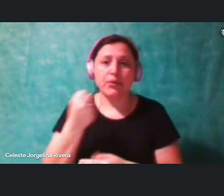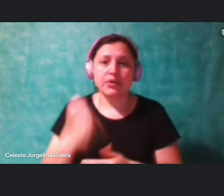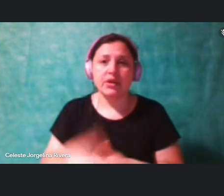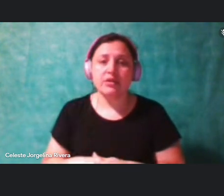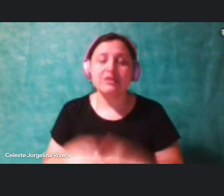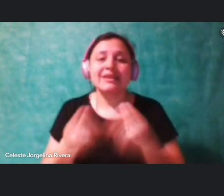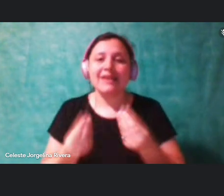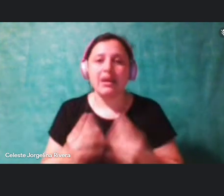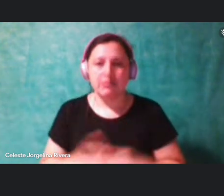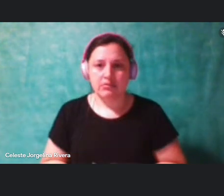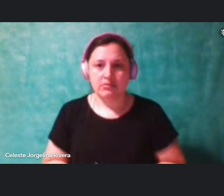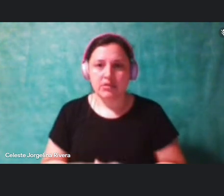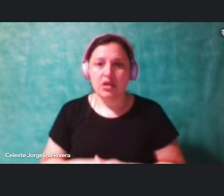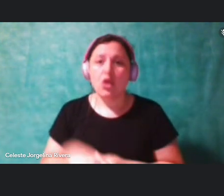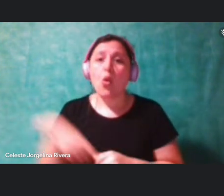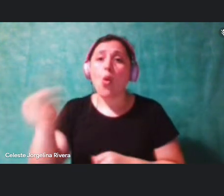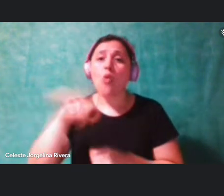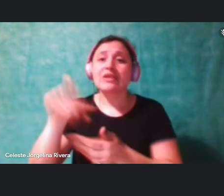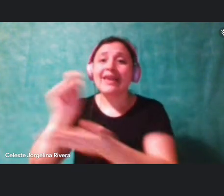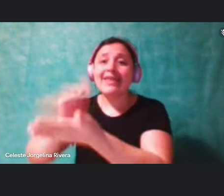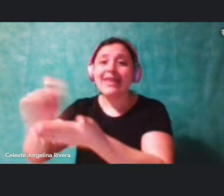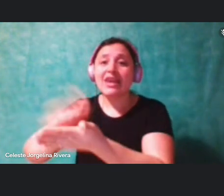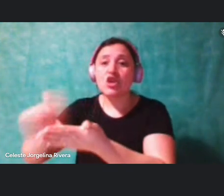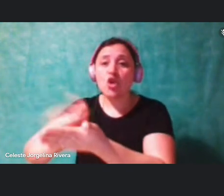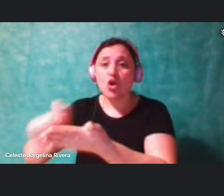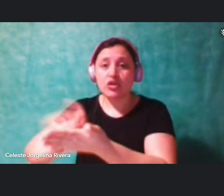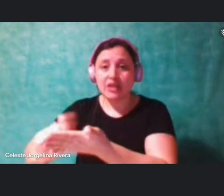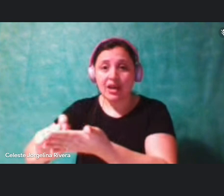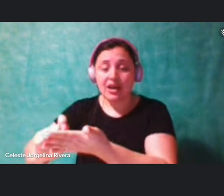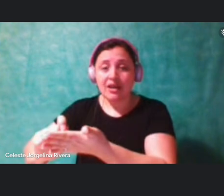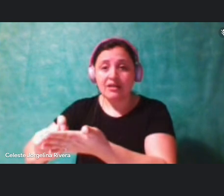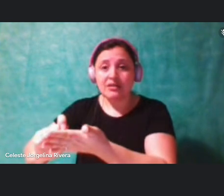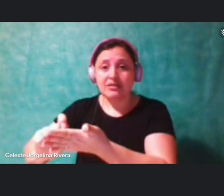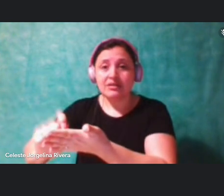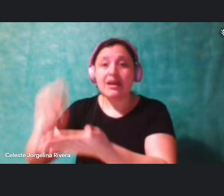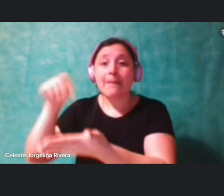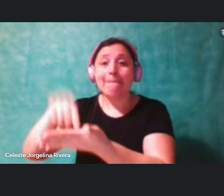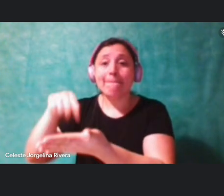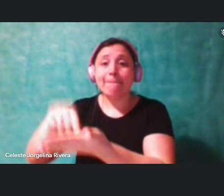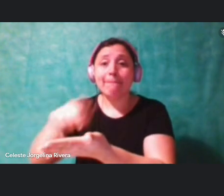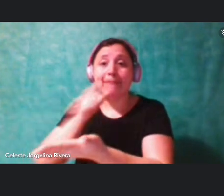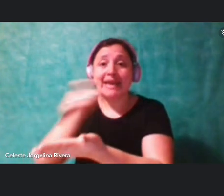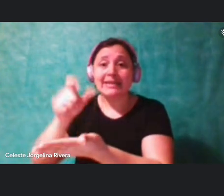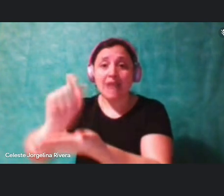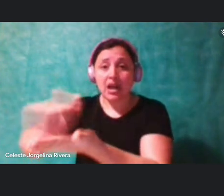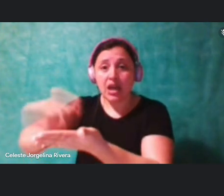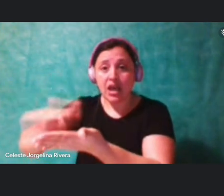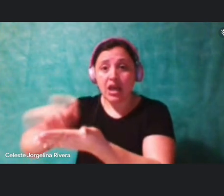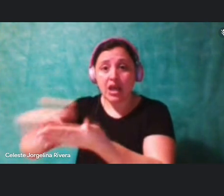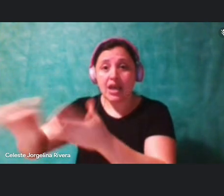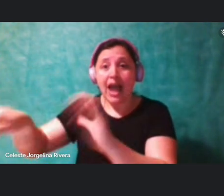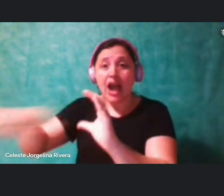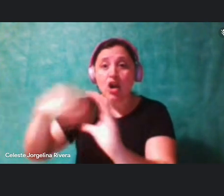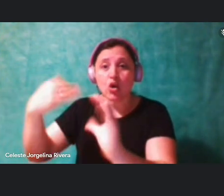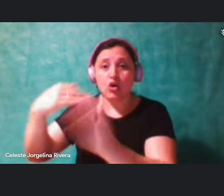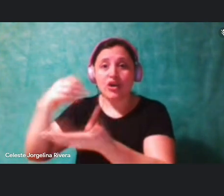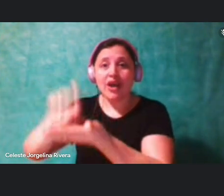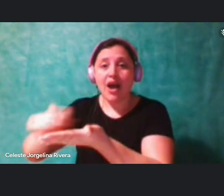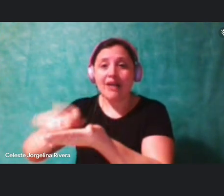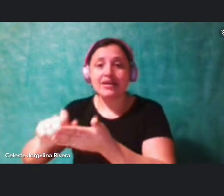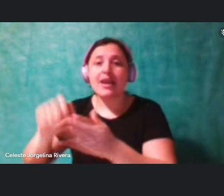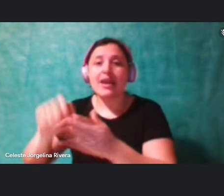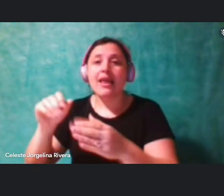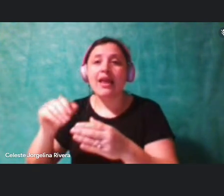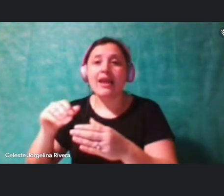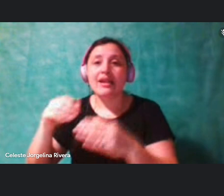nota dirigida o un mensaje por correo dirigido tanto al departamento de alumnos como a mí, diciendo